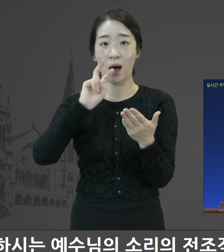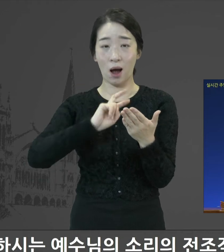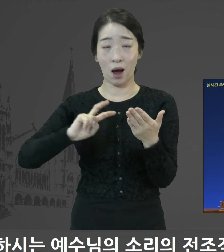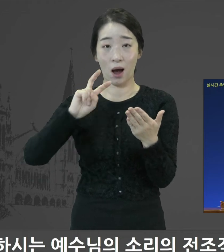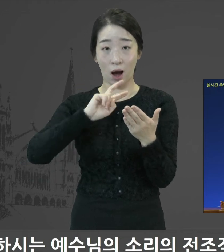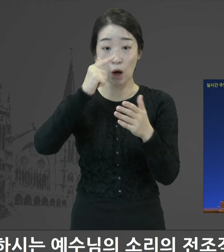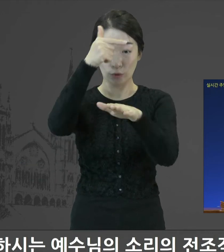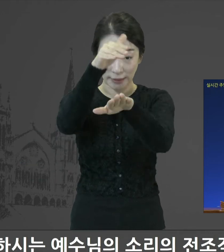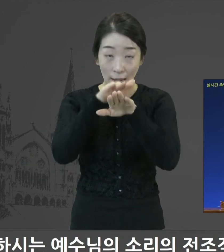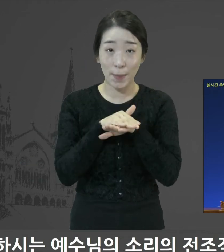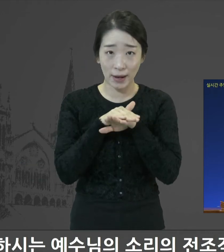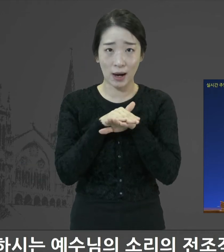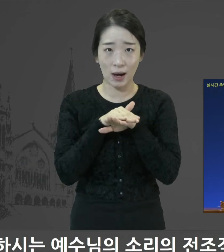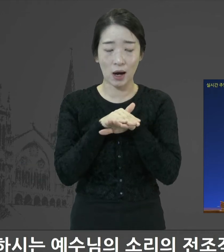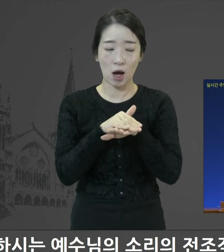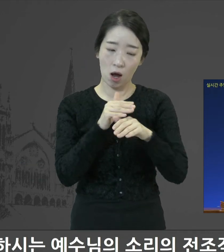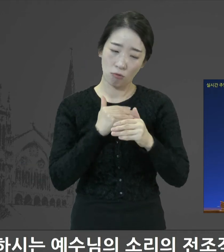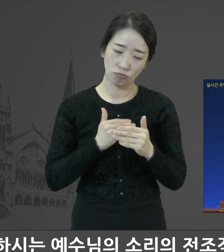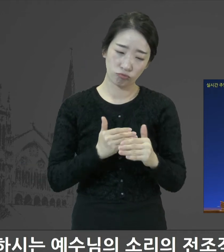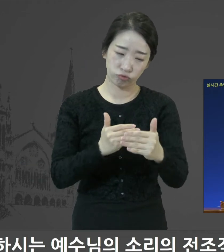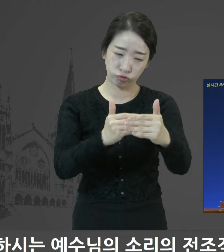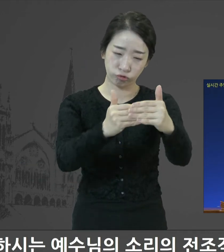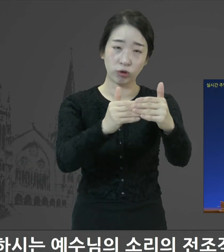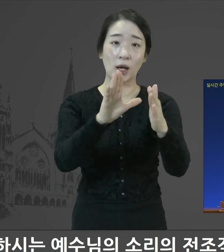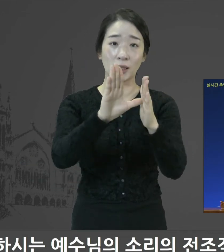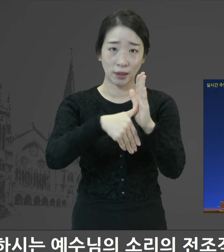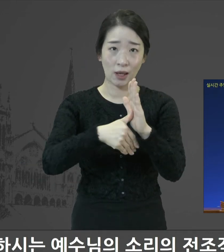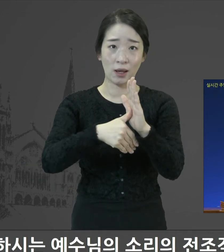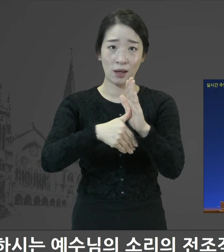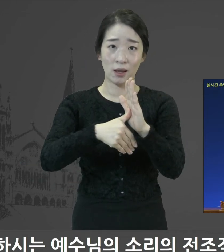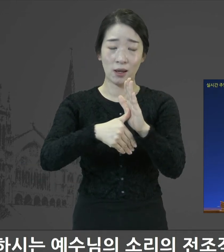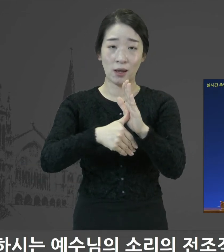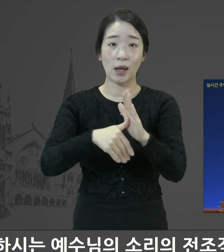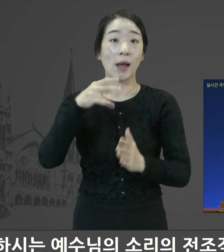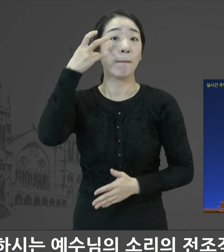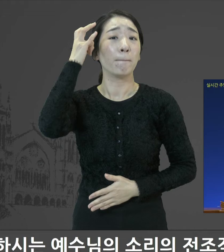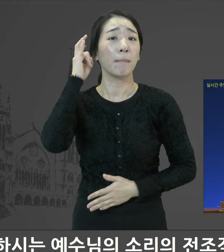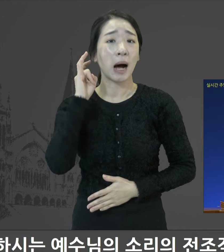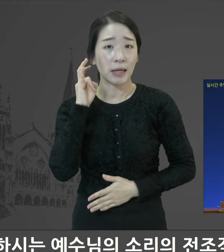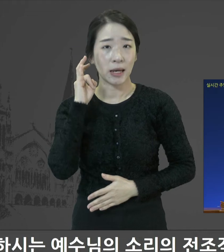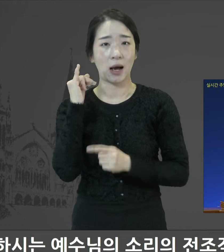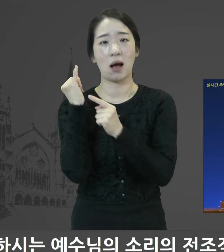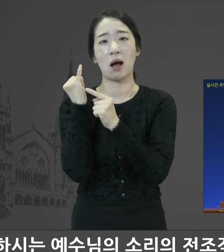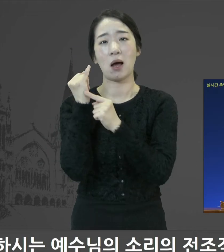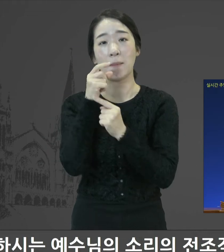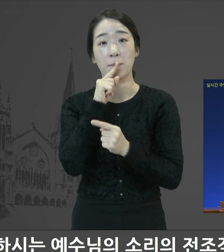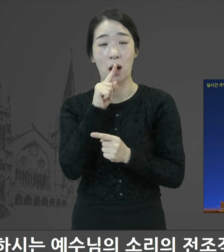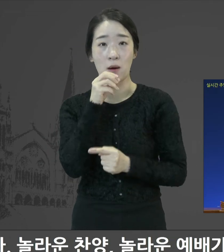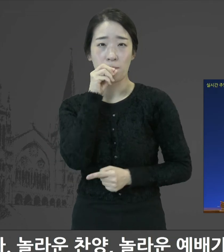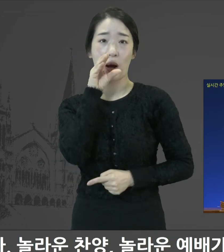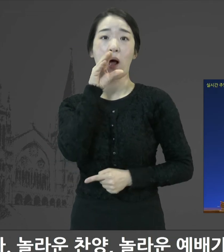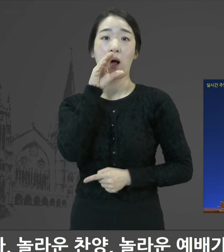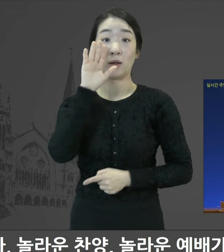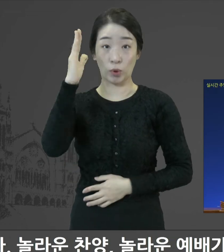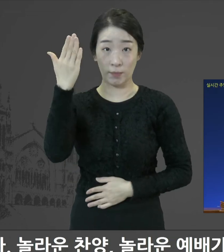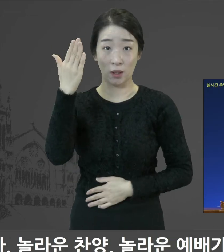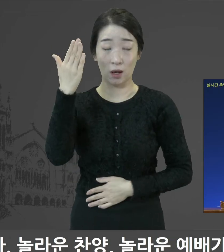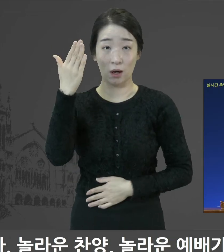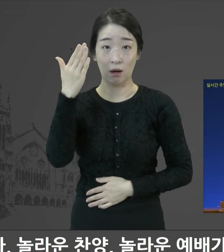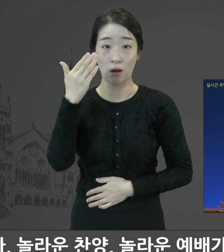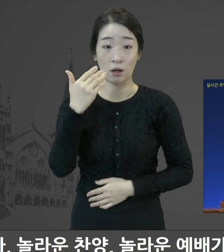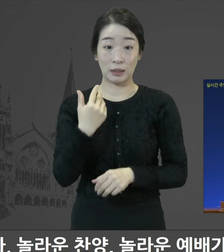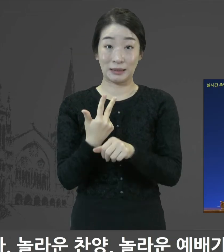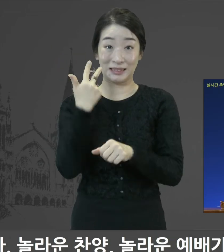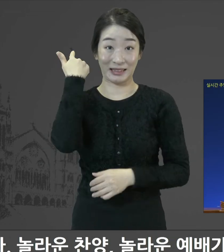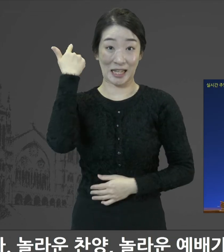놀라운 예배가 진행되는 과정에 드디어 마리아의 입술이 열리는 겁니다. 우리 지난주에는 사가랴의